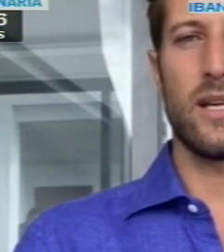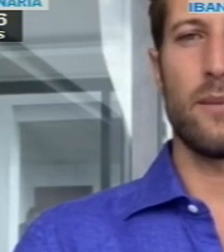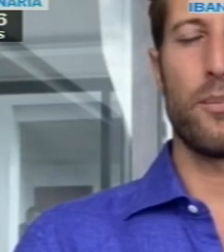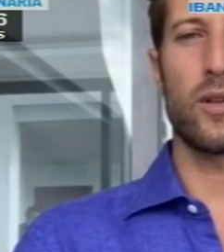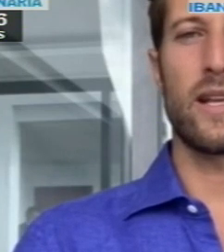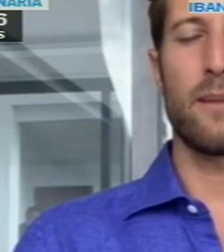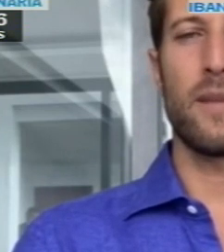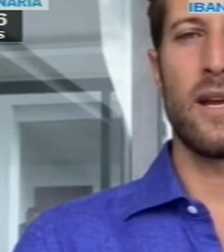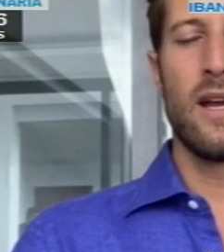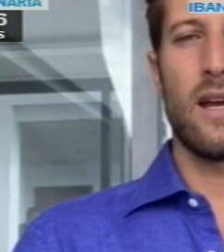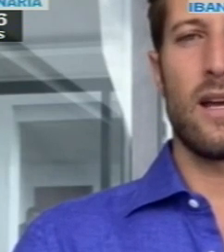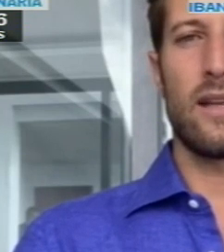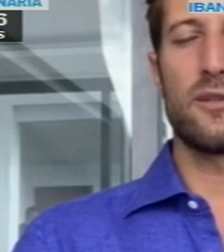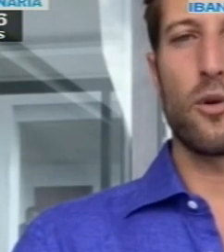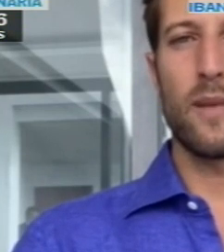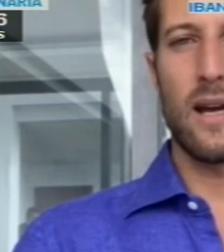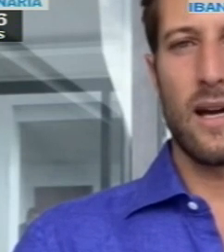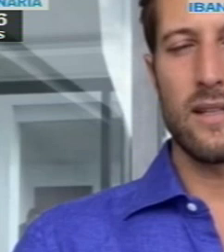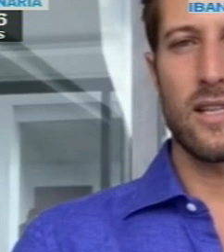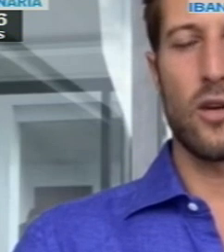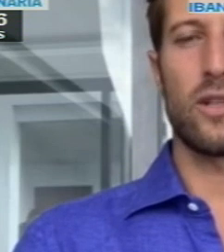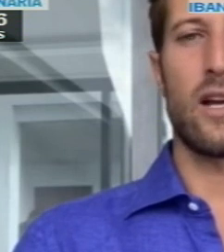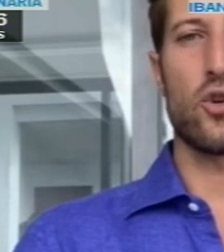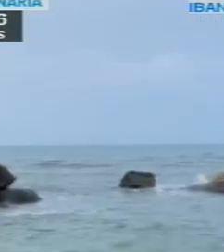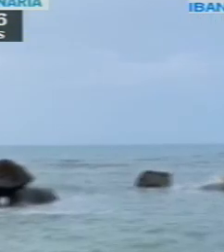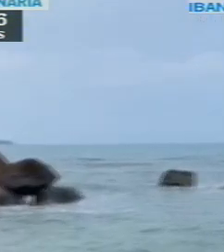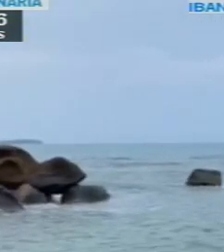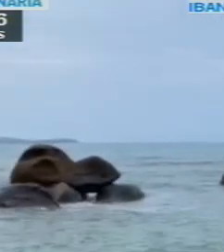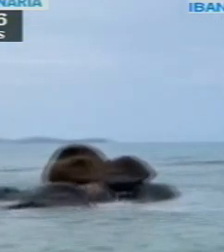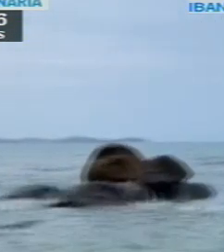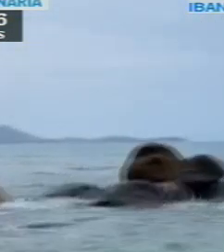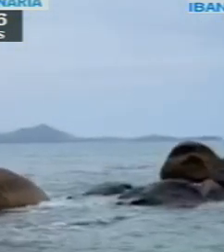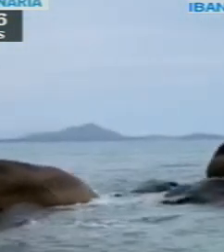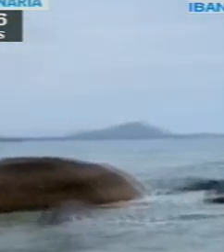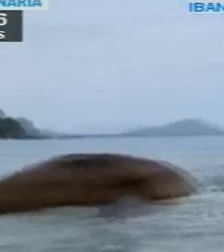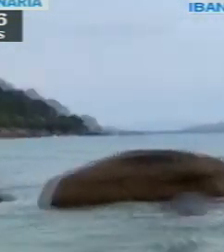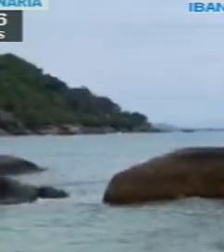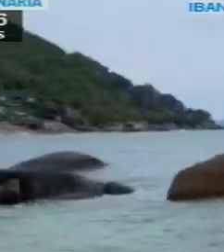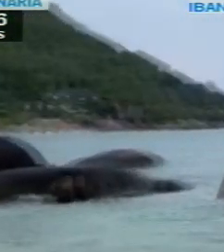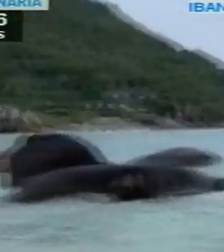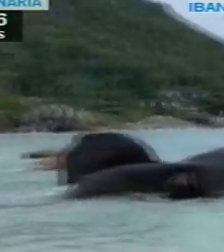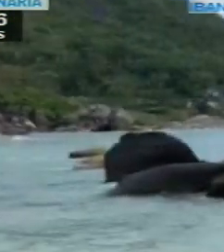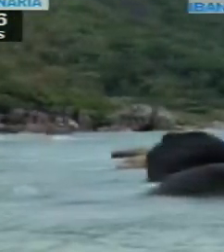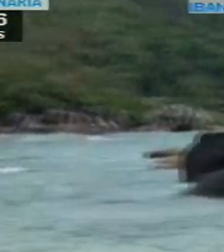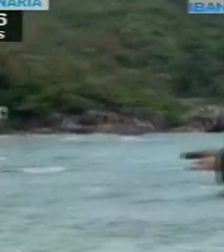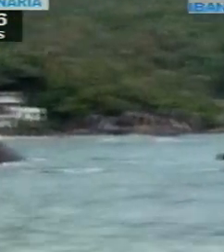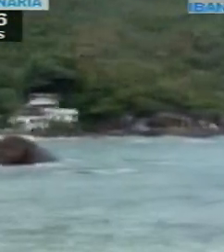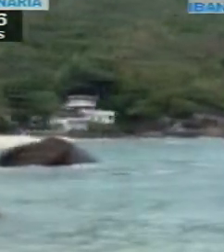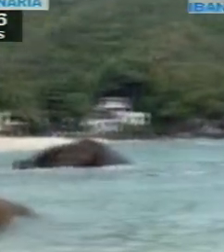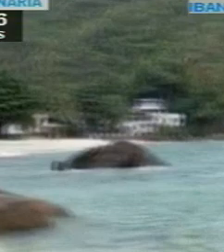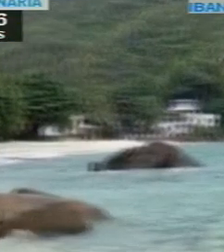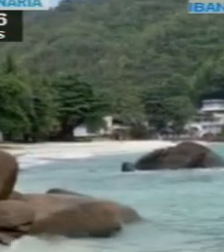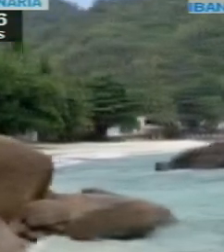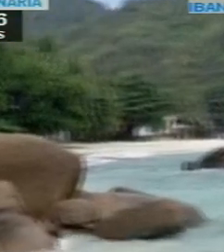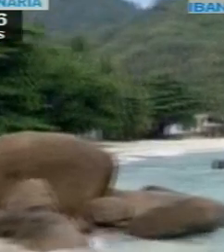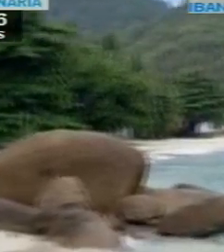mi porterebbe ad espormi a rischi di contagio. Enrico, 32enne, modello padovano, ex valletto di Forum, sta vivendo